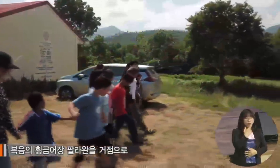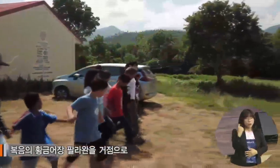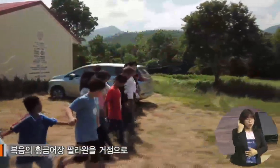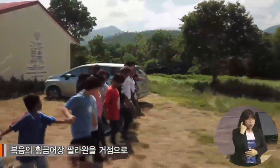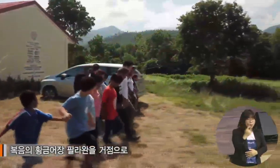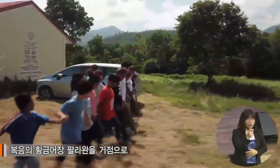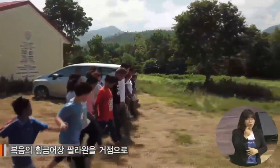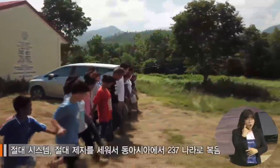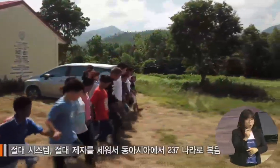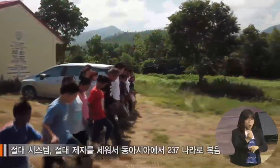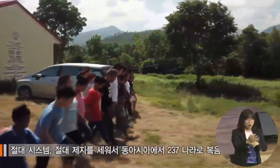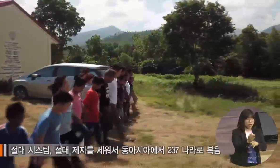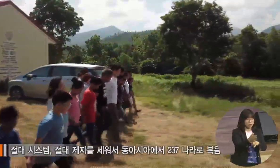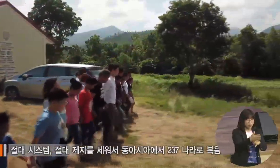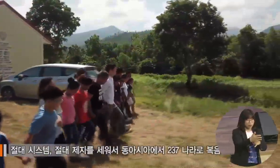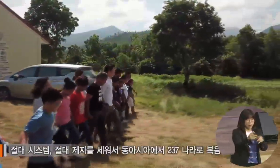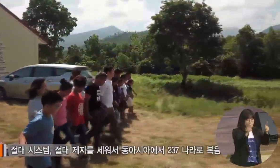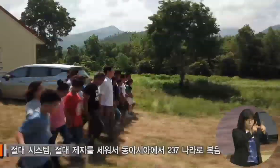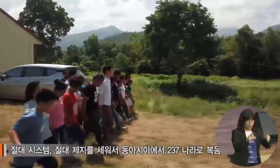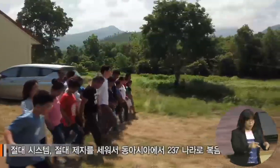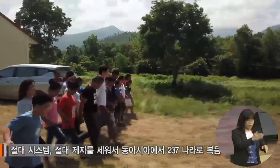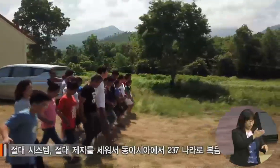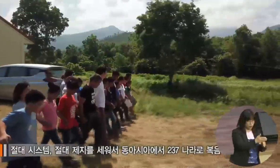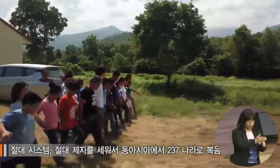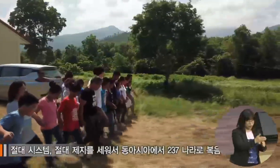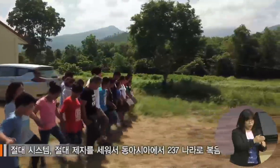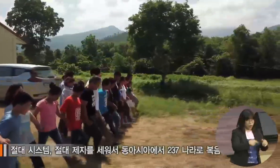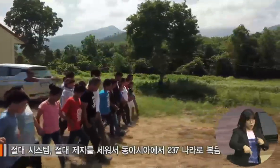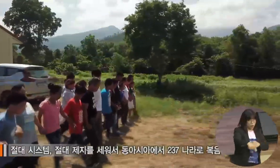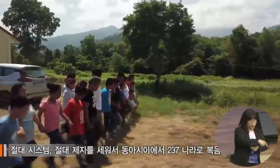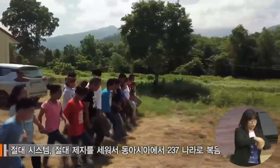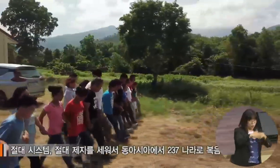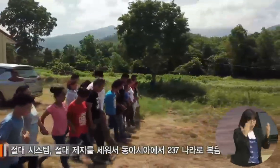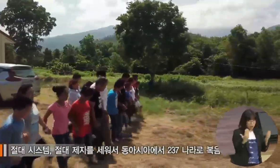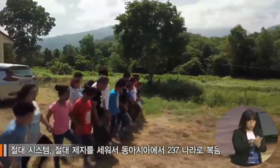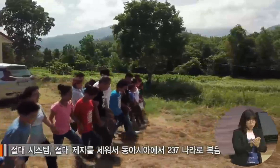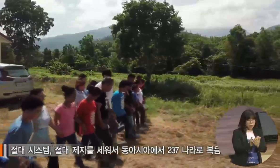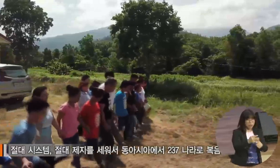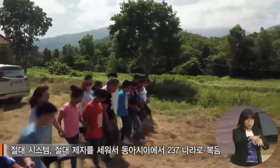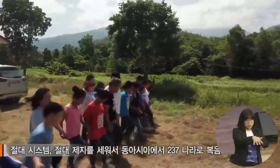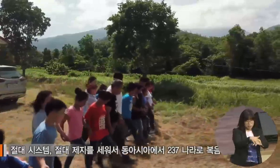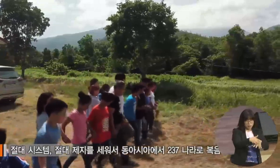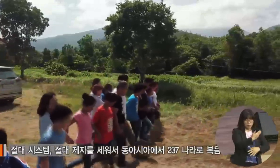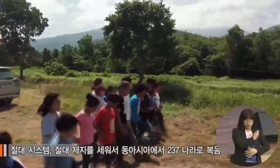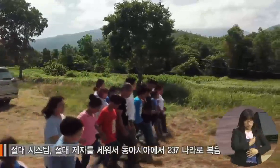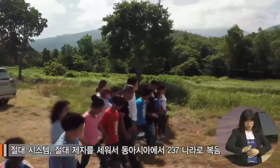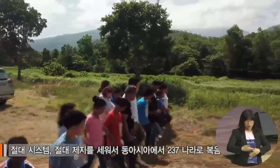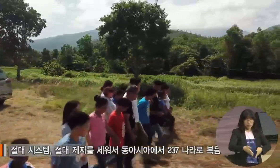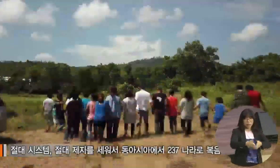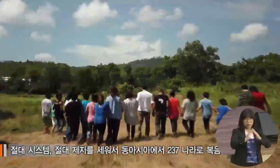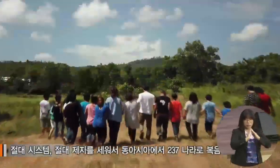팔라완을 거점으로 절대 시스템, 절대 제자를 세워 동아시아에서 237 나라로 복음화하는